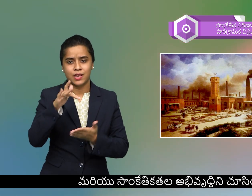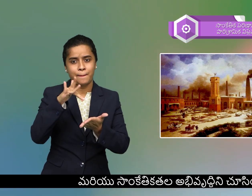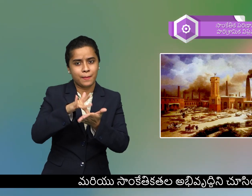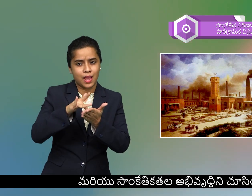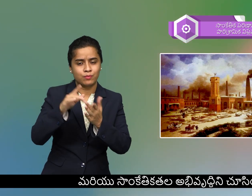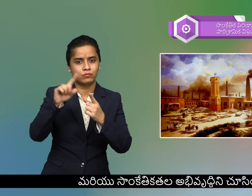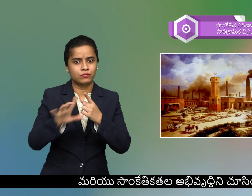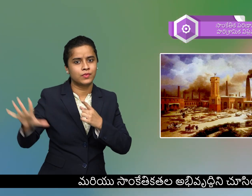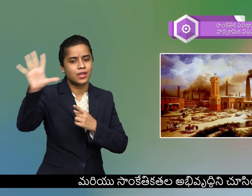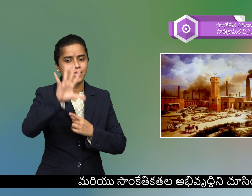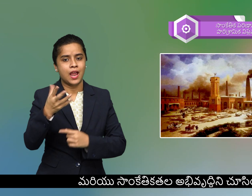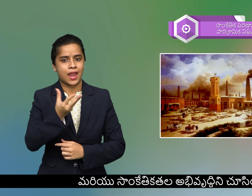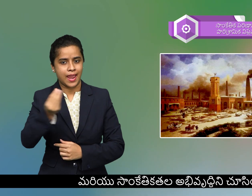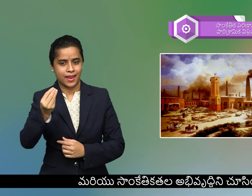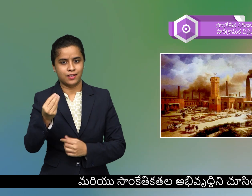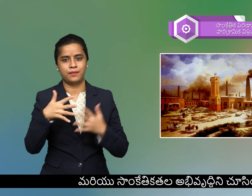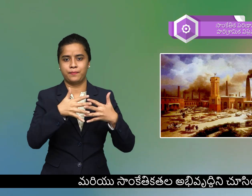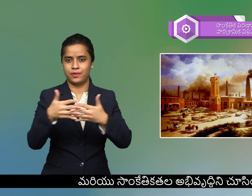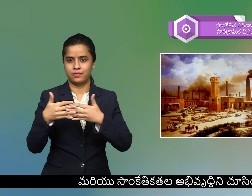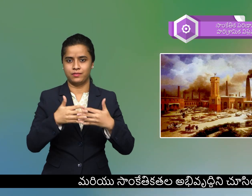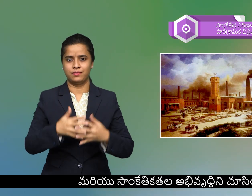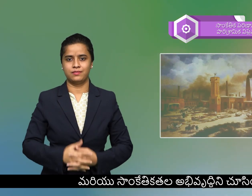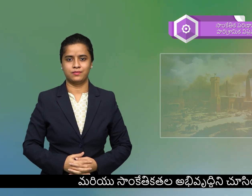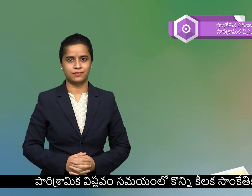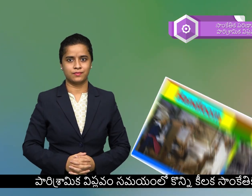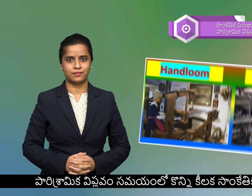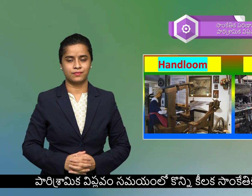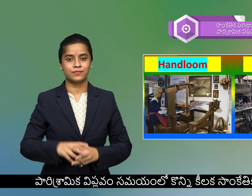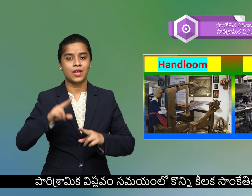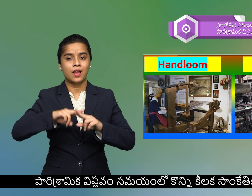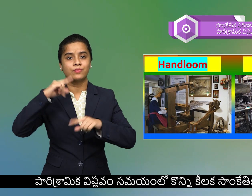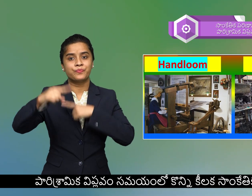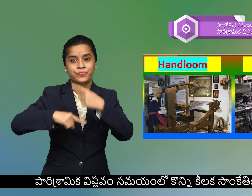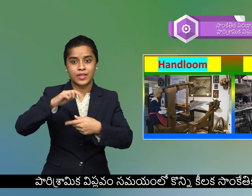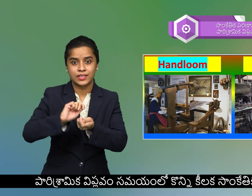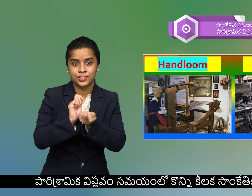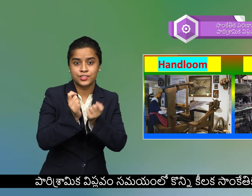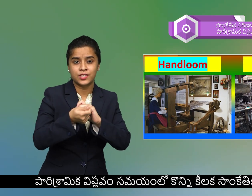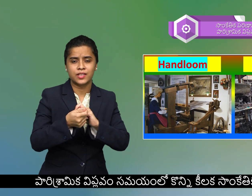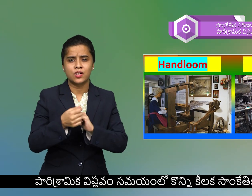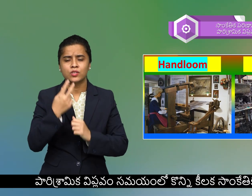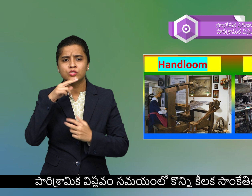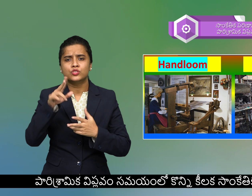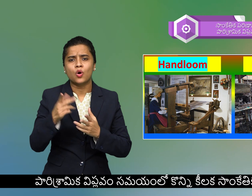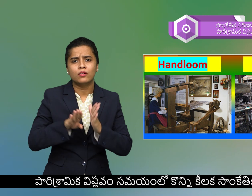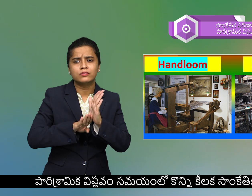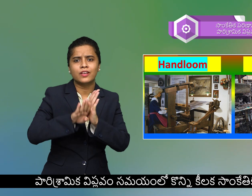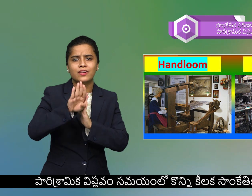మరియు సాంకేతికతల అభివృద్ధిని చూసింది. పారిశ్రామిక విప్లవం సమయంలో కొన్ని కీలక